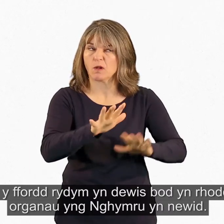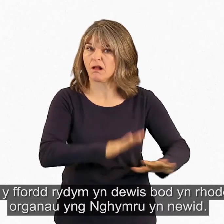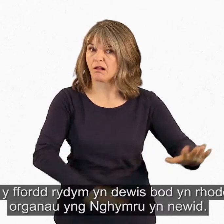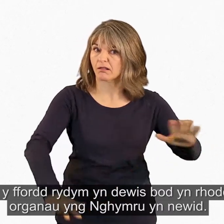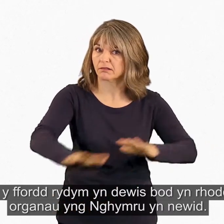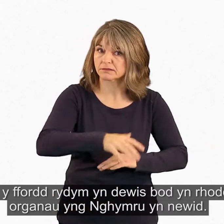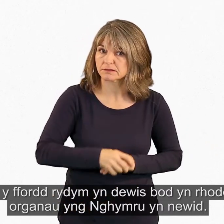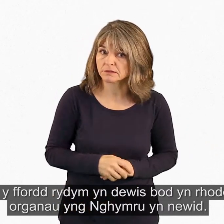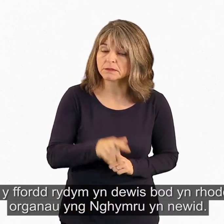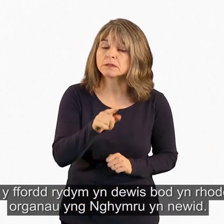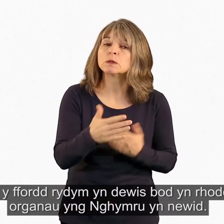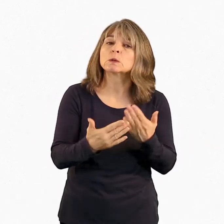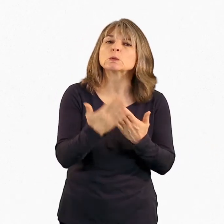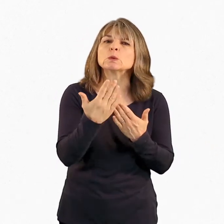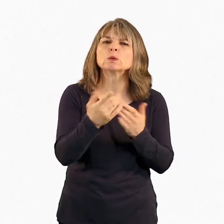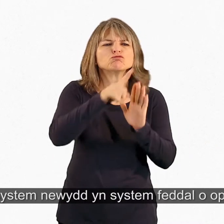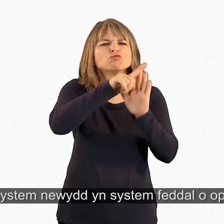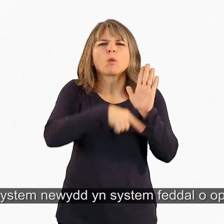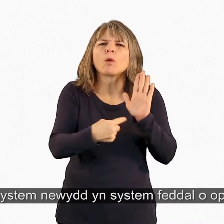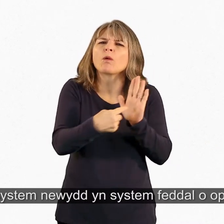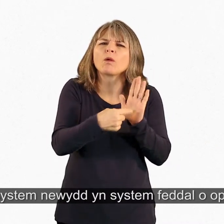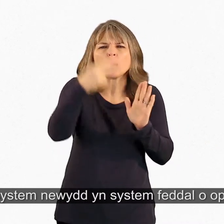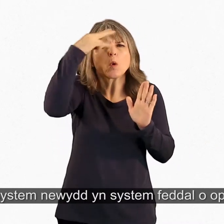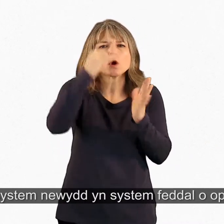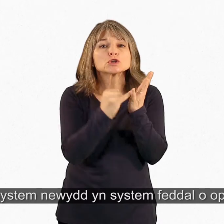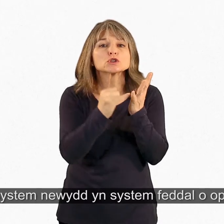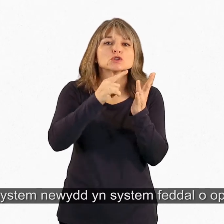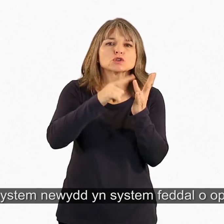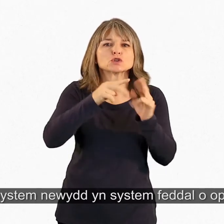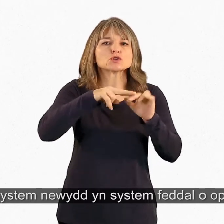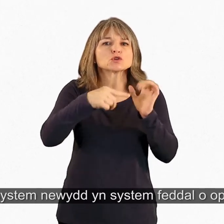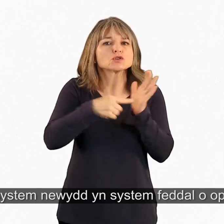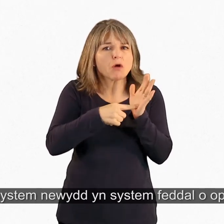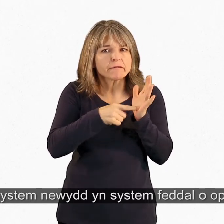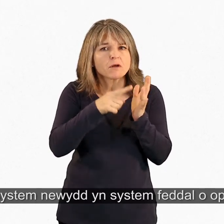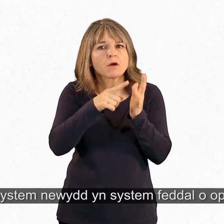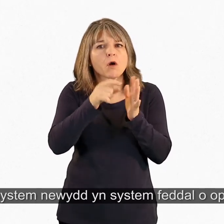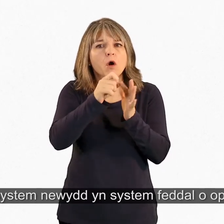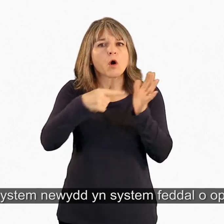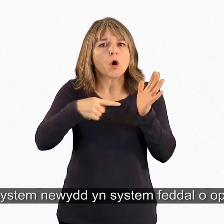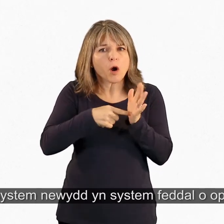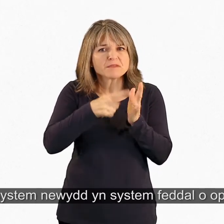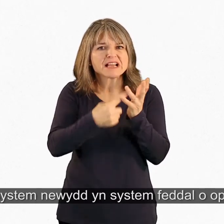newid. Gelwyr y system newydd yn system feddal o optio allan.